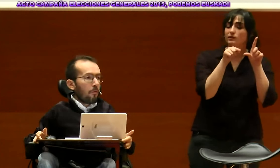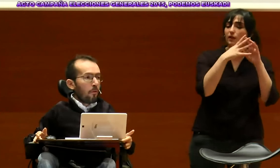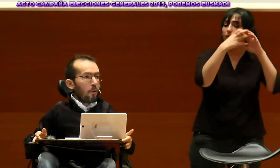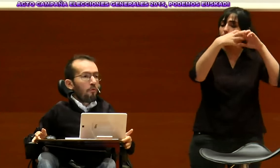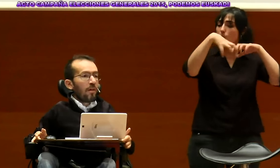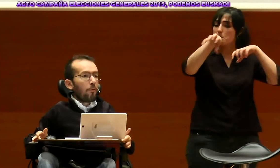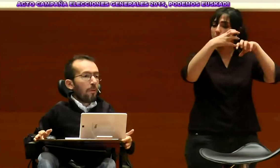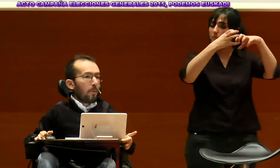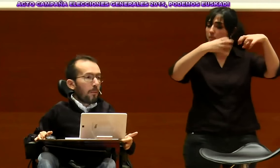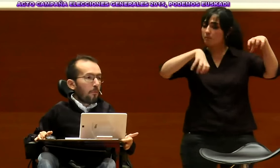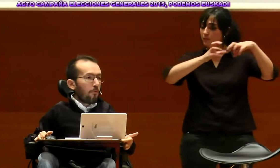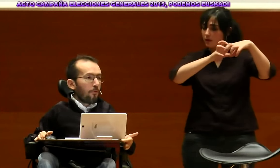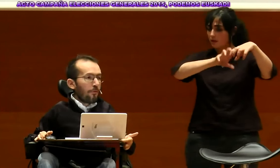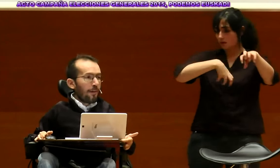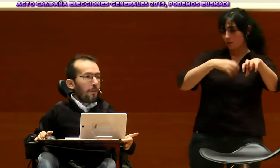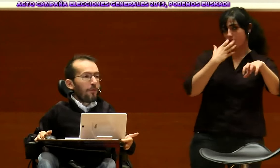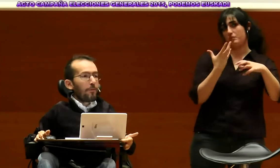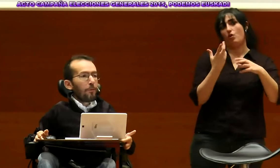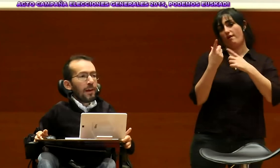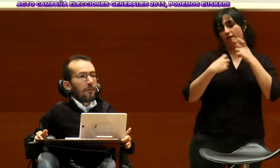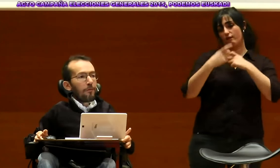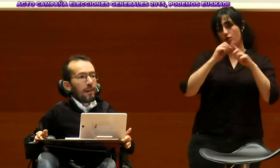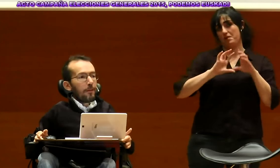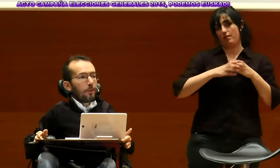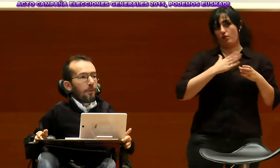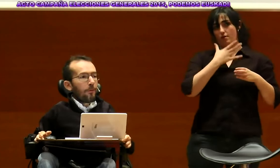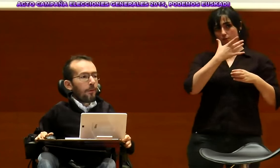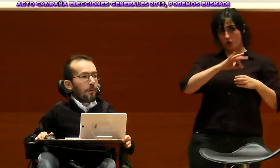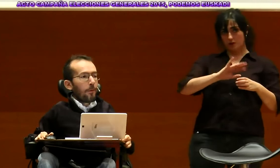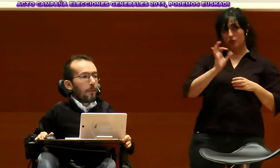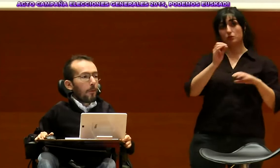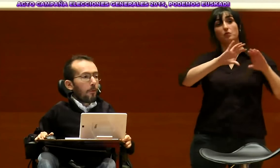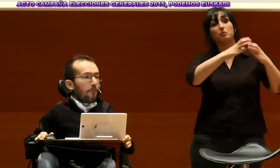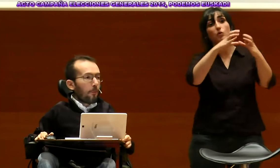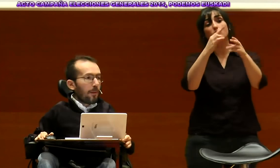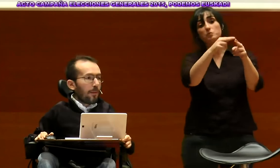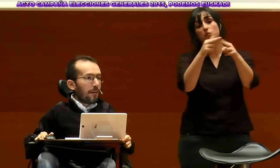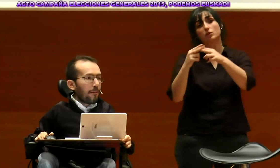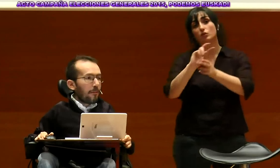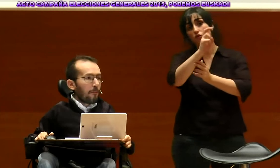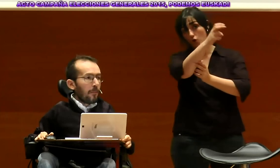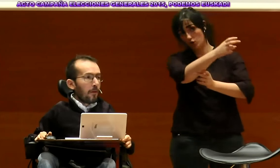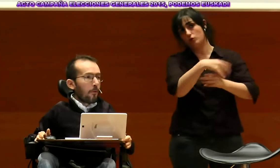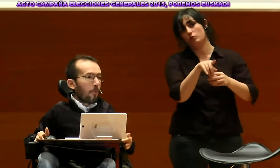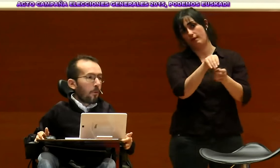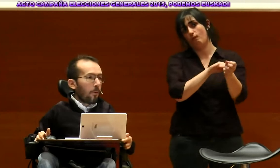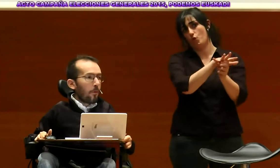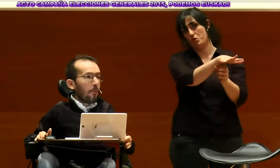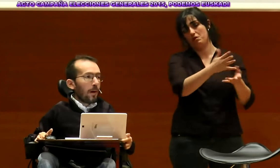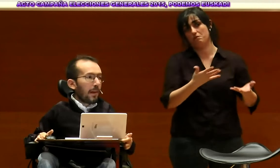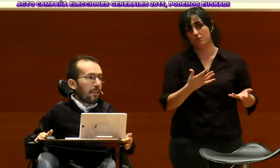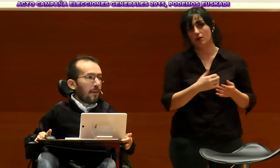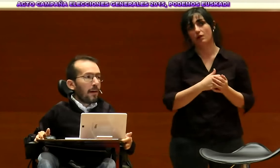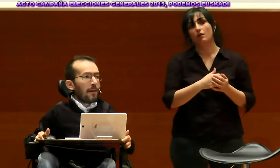desagregando los datos de Podemos y los datos de aquellos territorios donde ha habido confluencias,